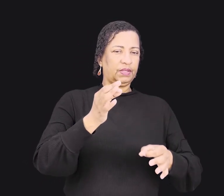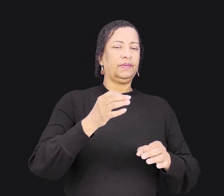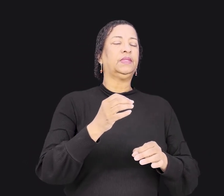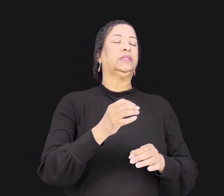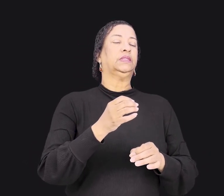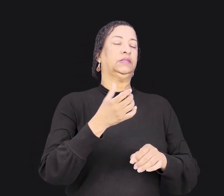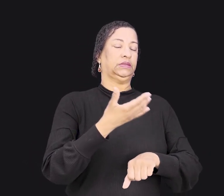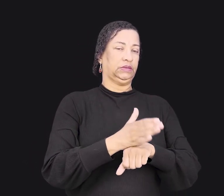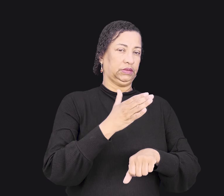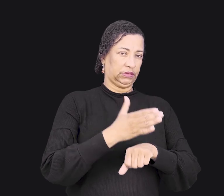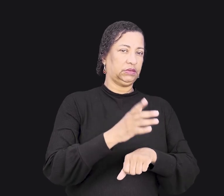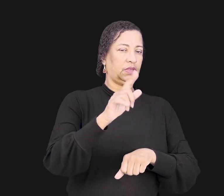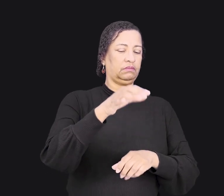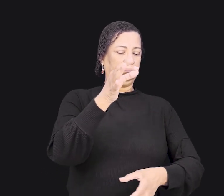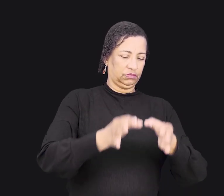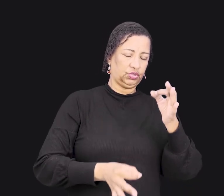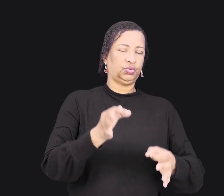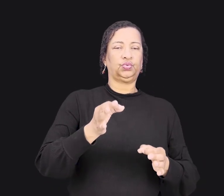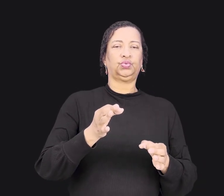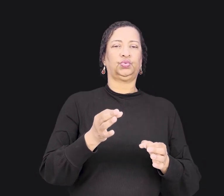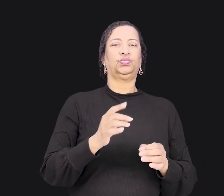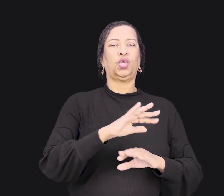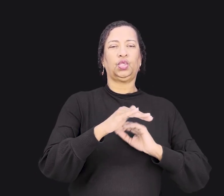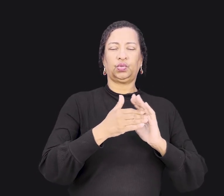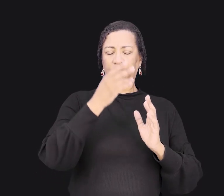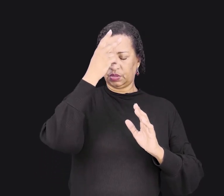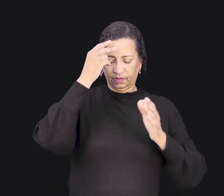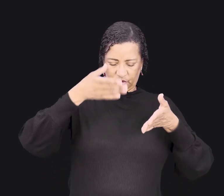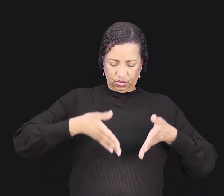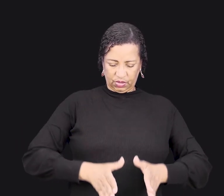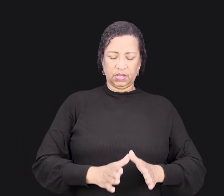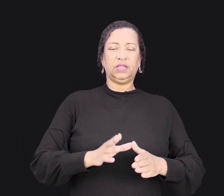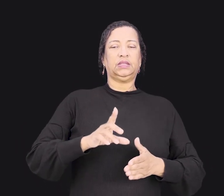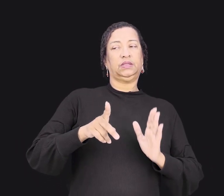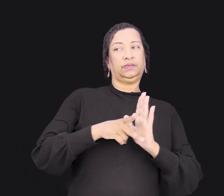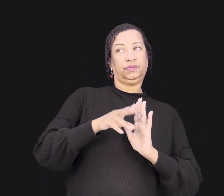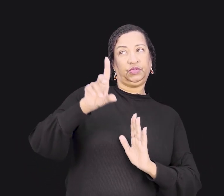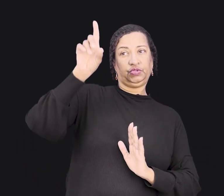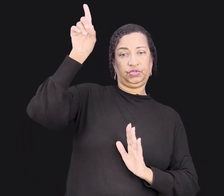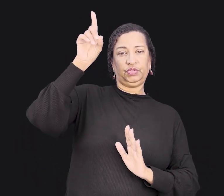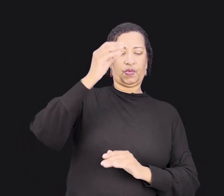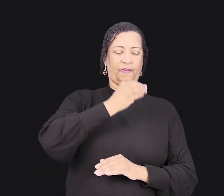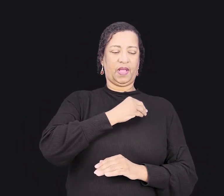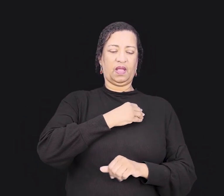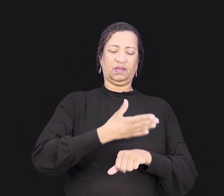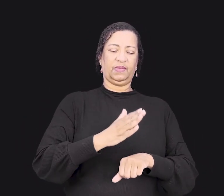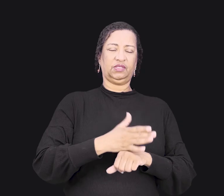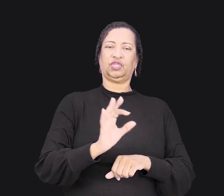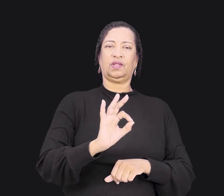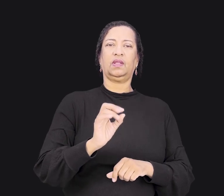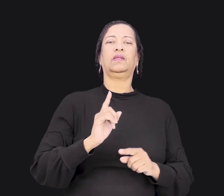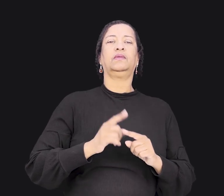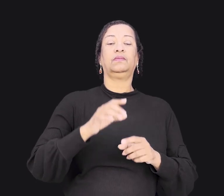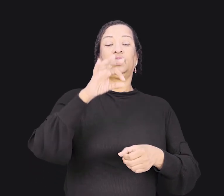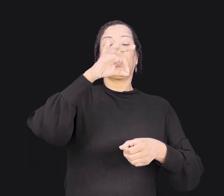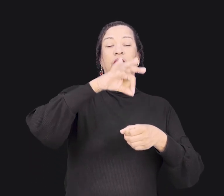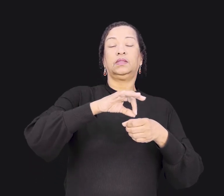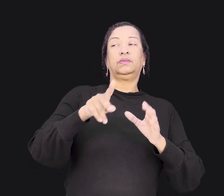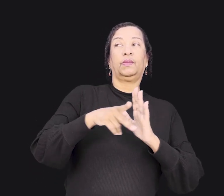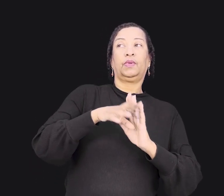como ele é justo. Todo aquele que é nascido de Deus não pratica o pecado, porque a semente de Deus permanece nele. Ele não